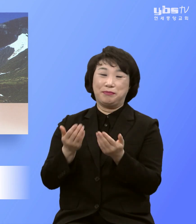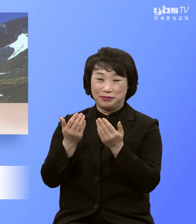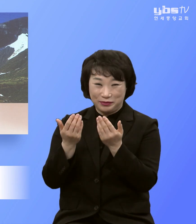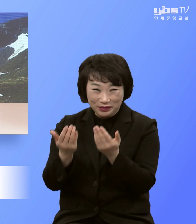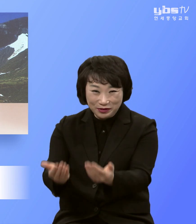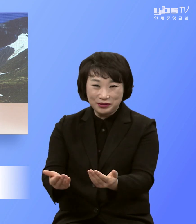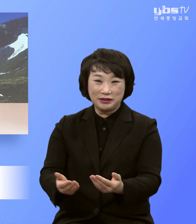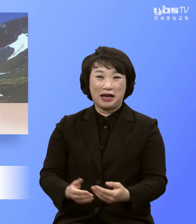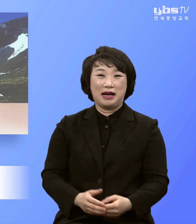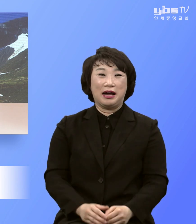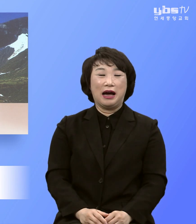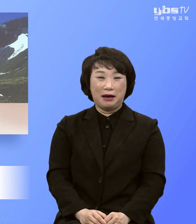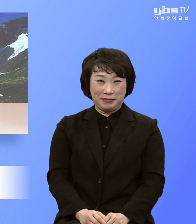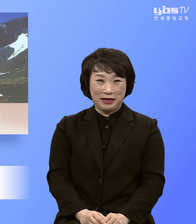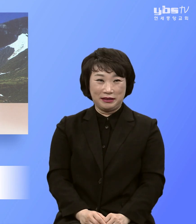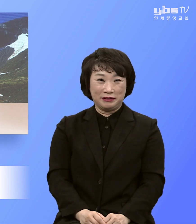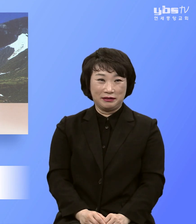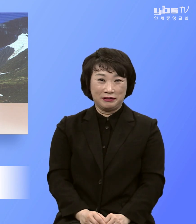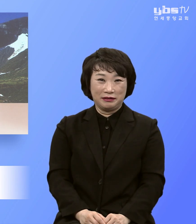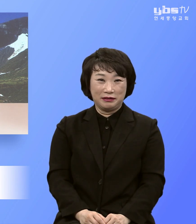은혜를 주신다 하였느니라.